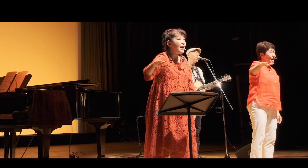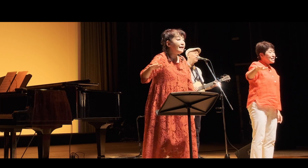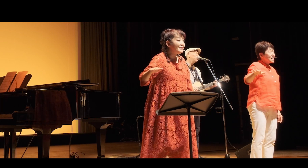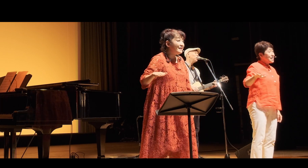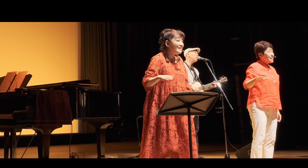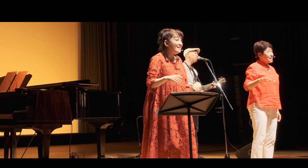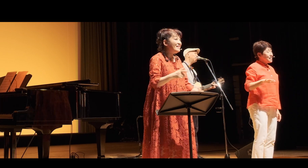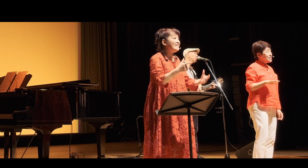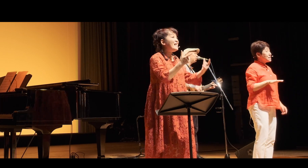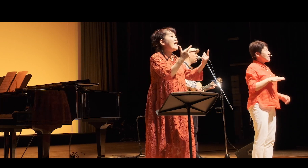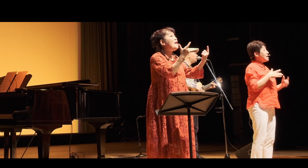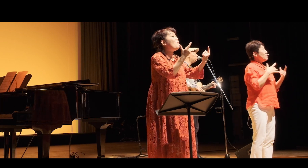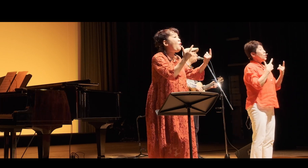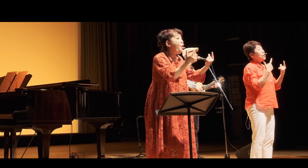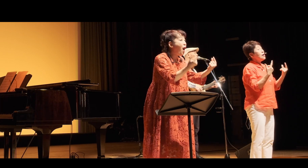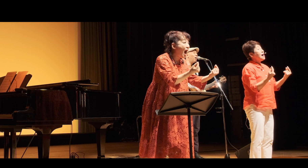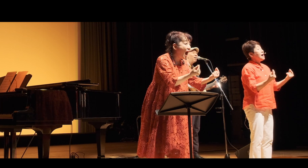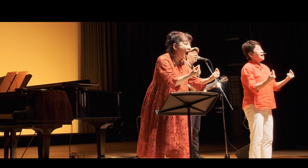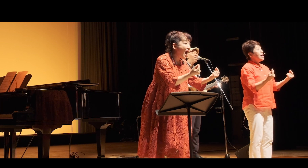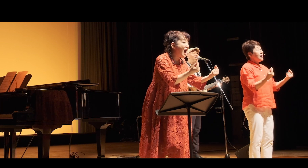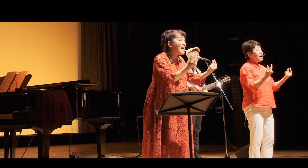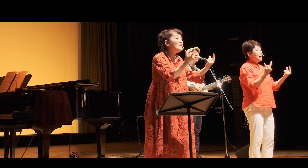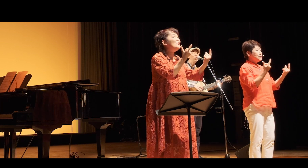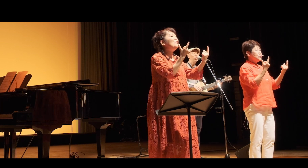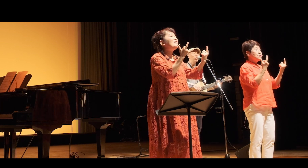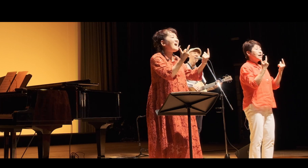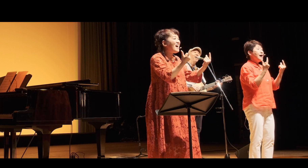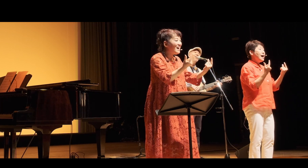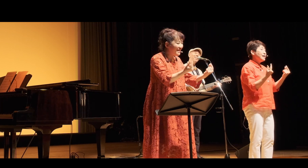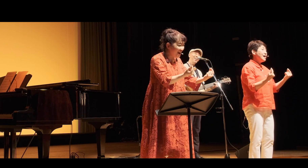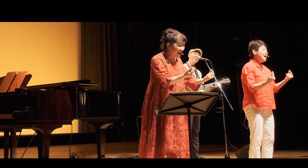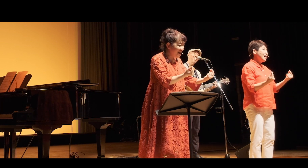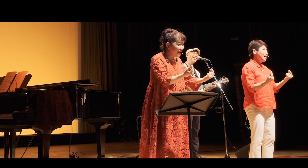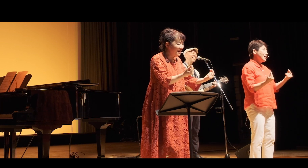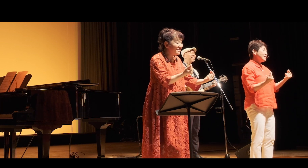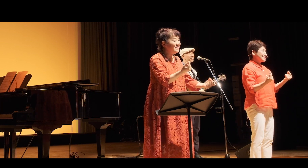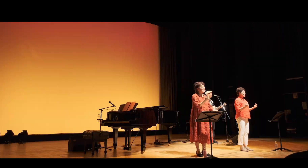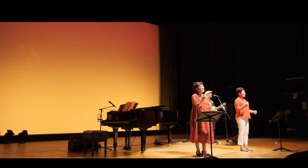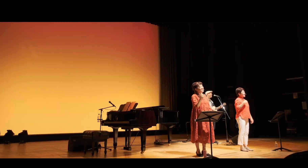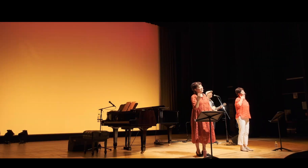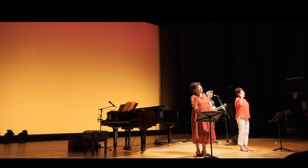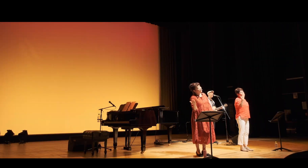誰にでもあるから、